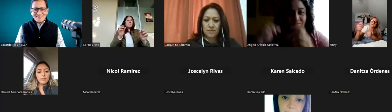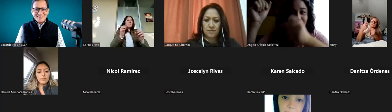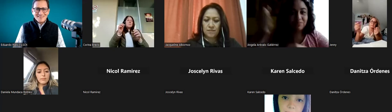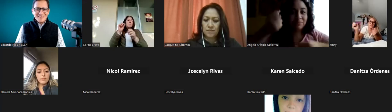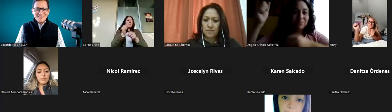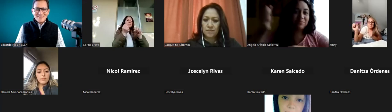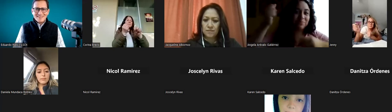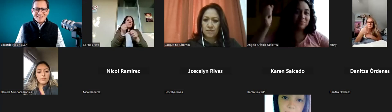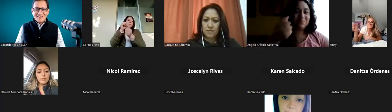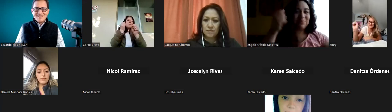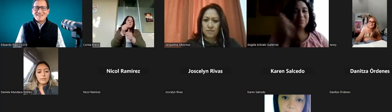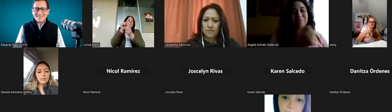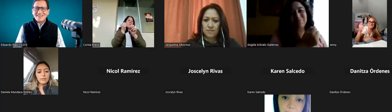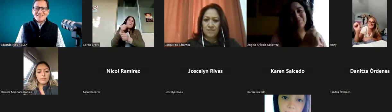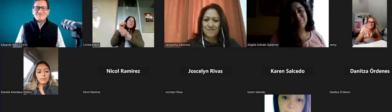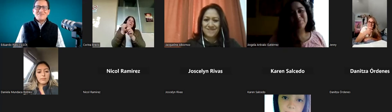Barrer.